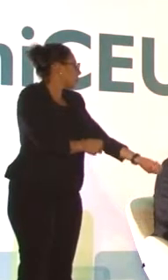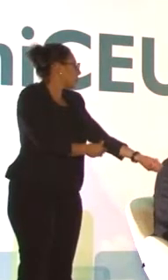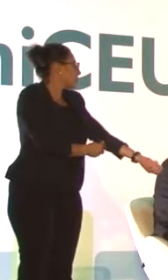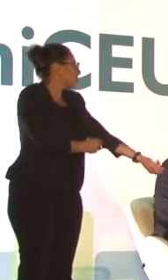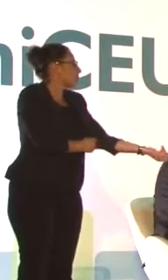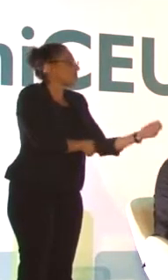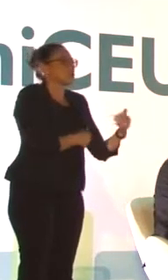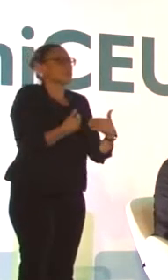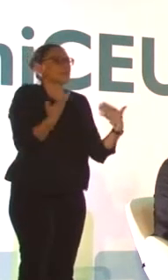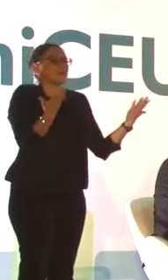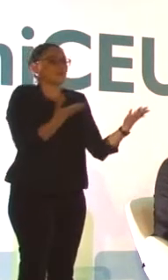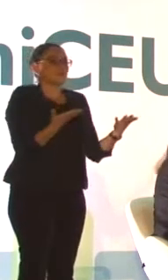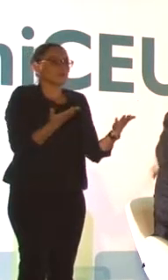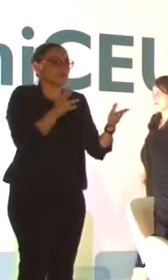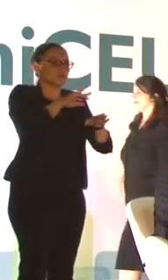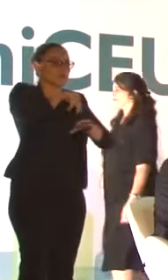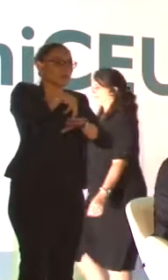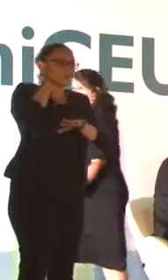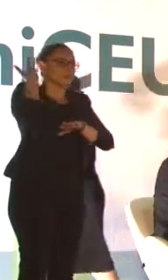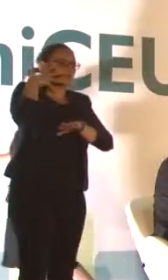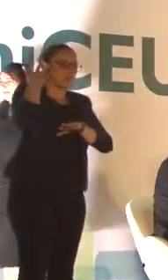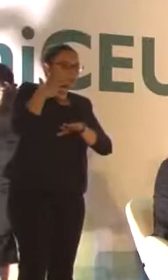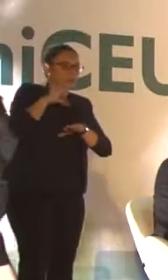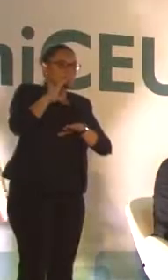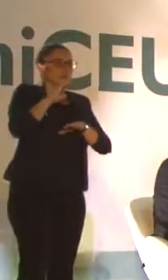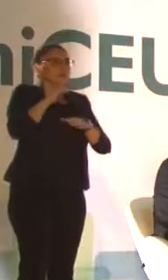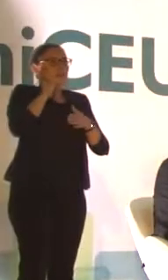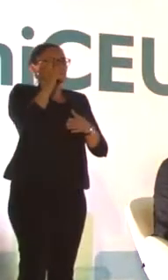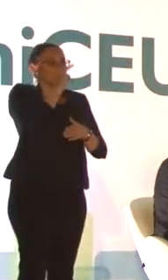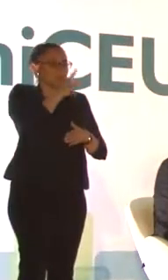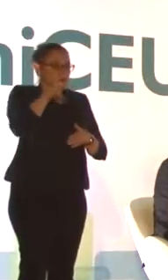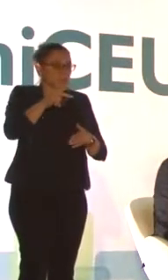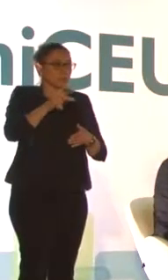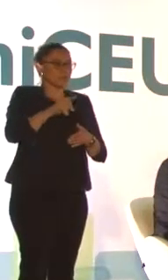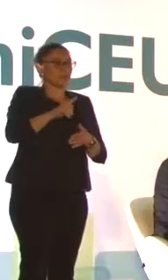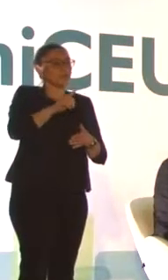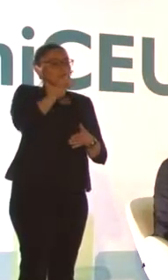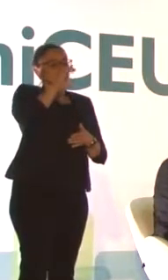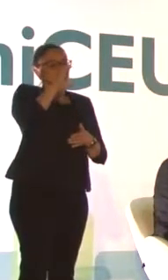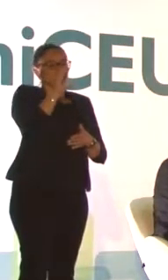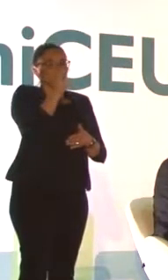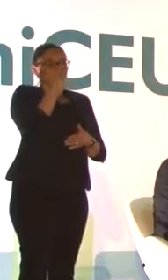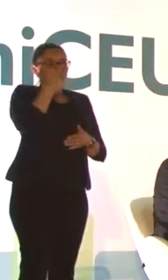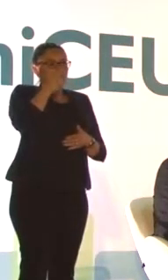Ouviremos o senhor secretário municipal de Educação de São Paulo, professor Gabriel Jalita.